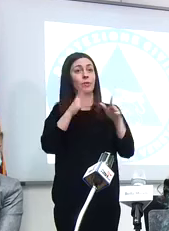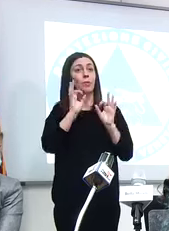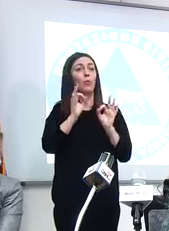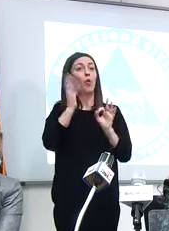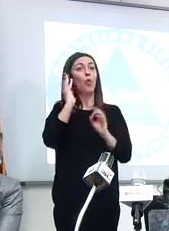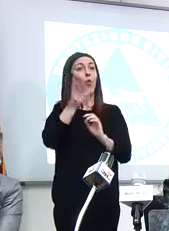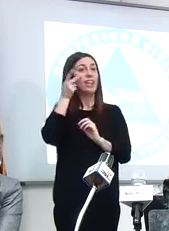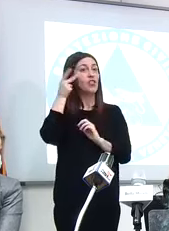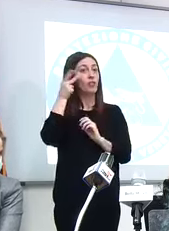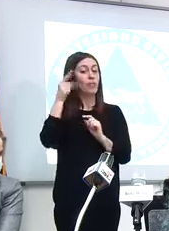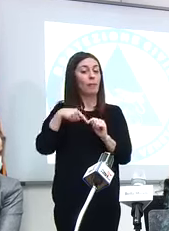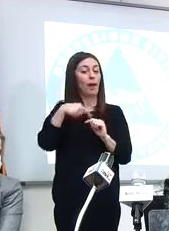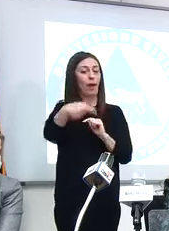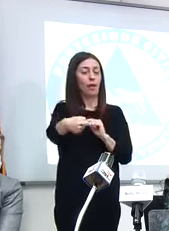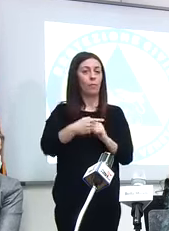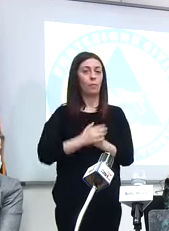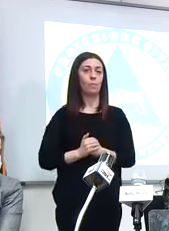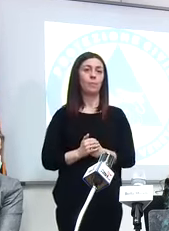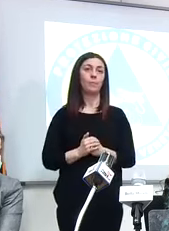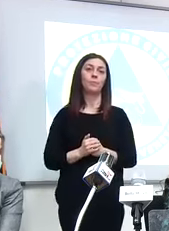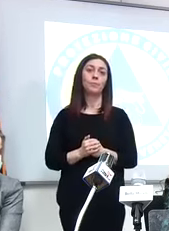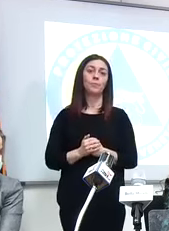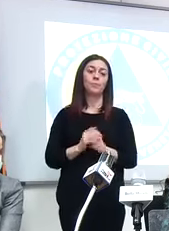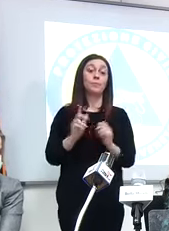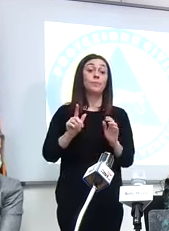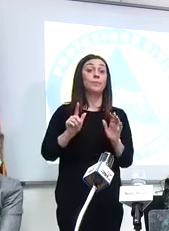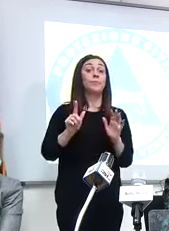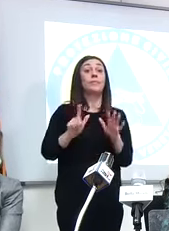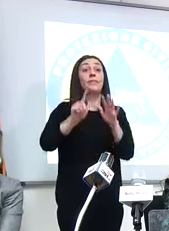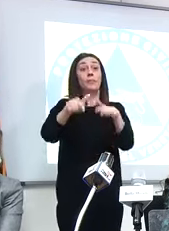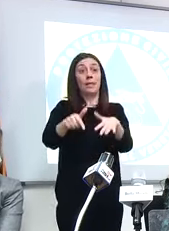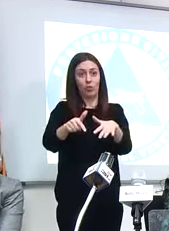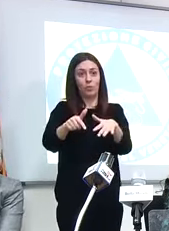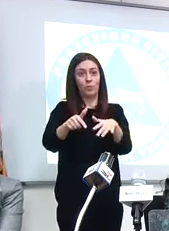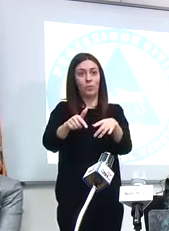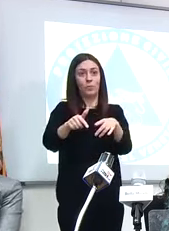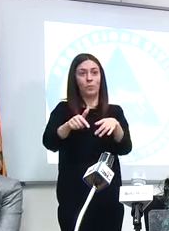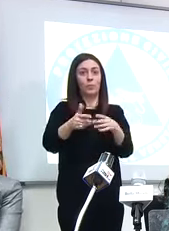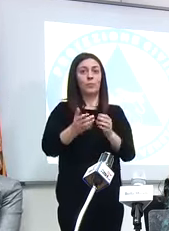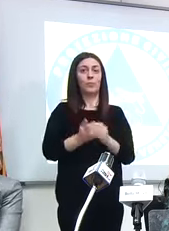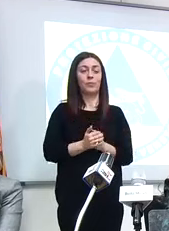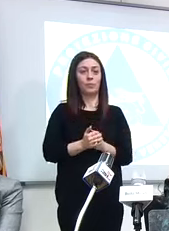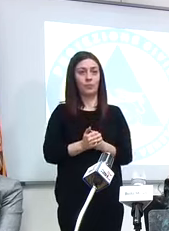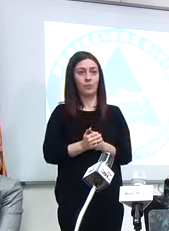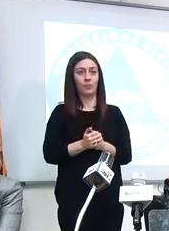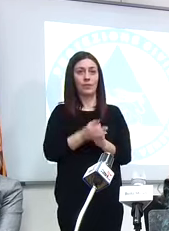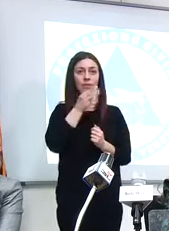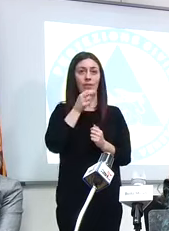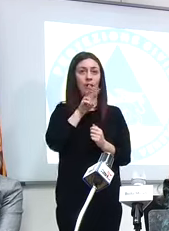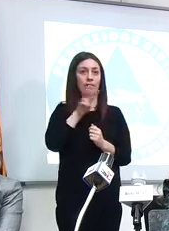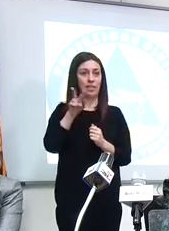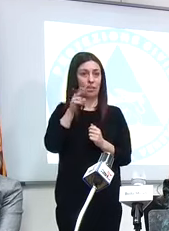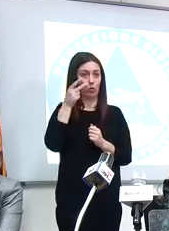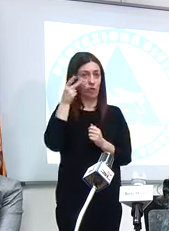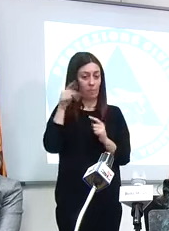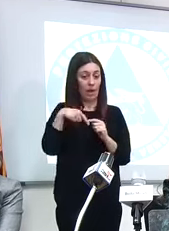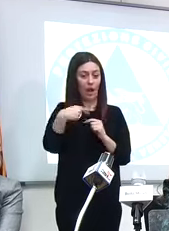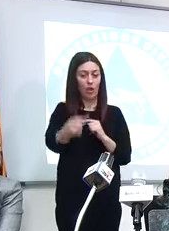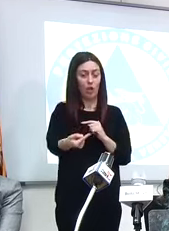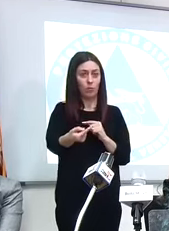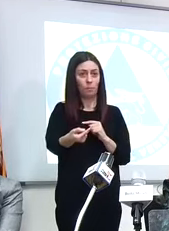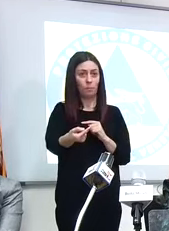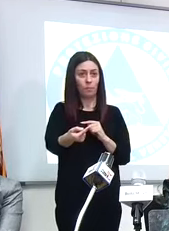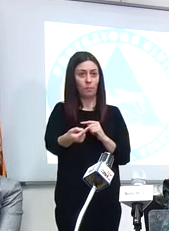dalla settimana del 15. La settimana successiva, poiché abbiamo detto, quindi la settimana dal 22, poiché abbiamo detto che andiamo